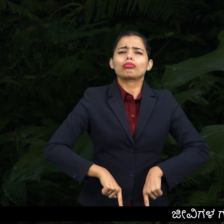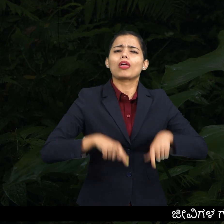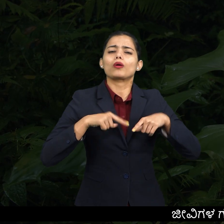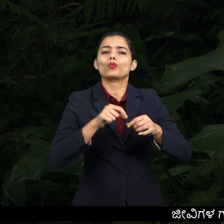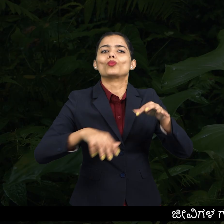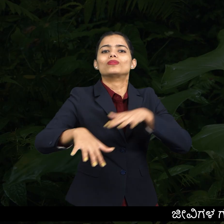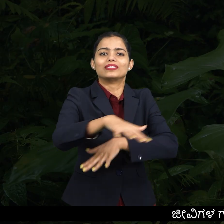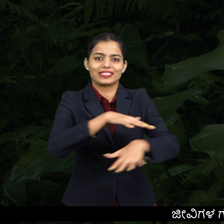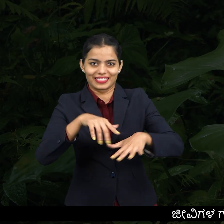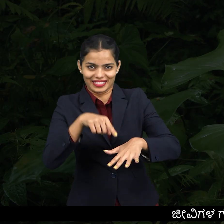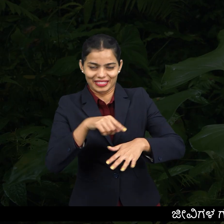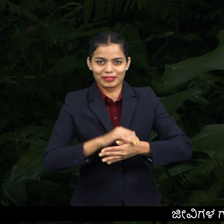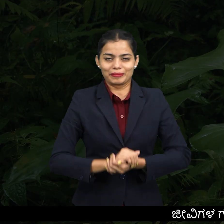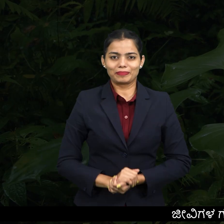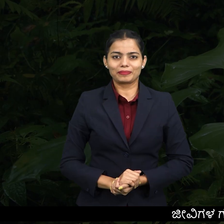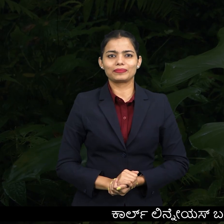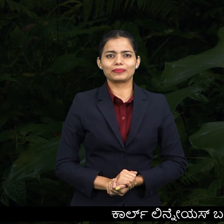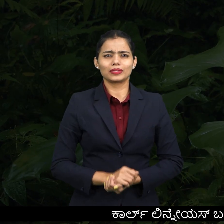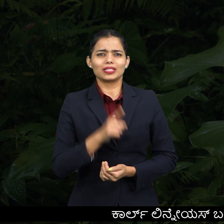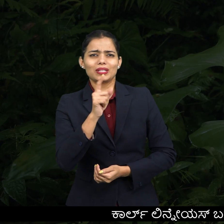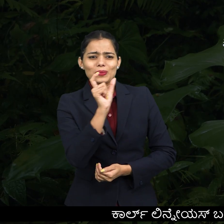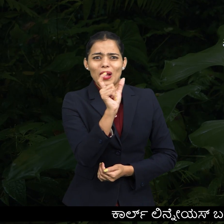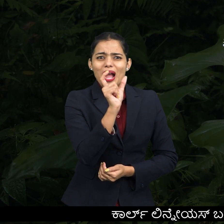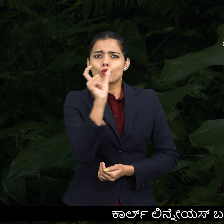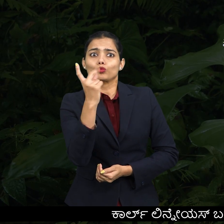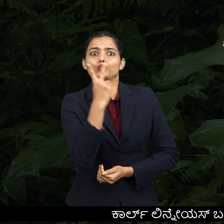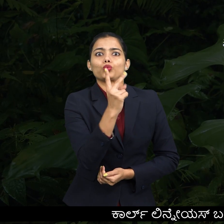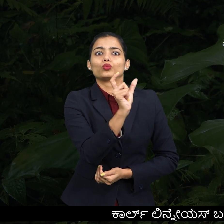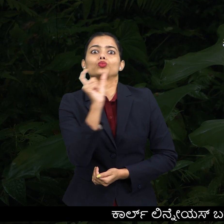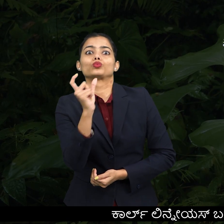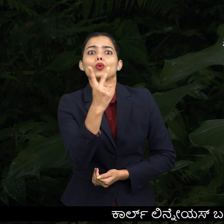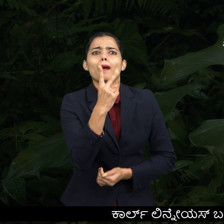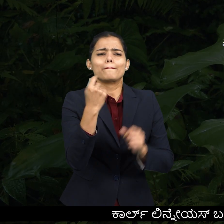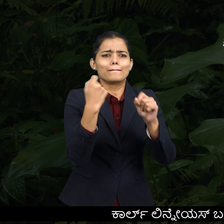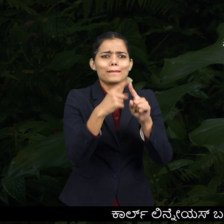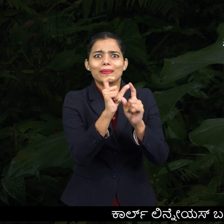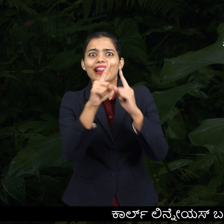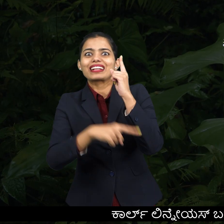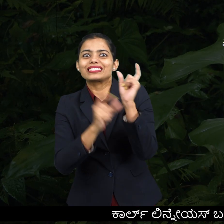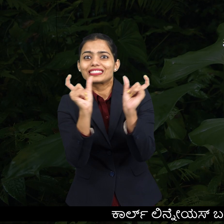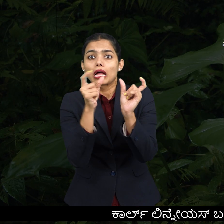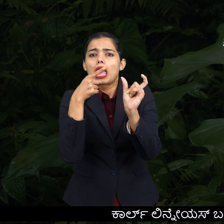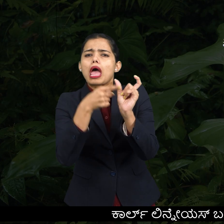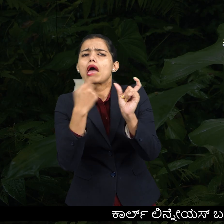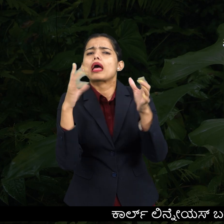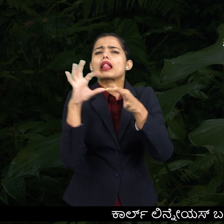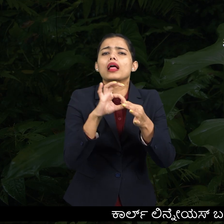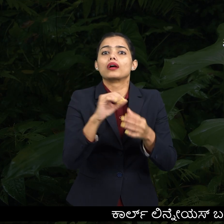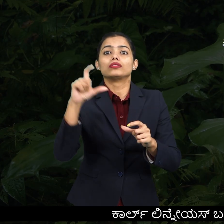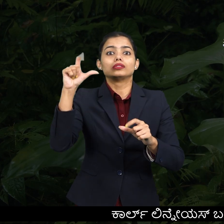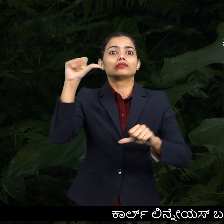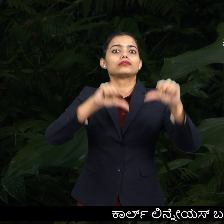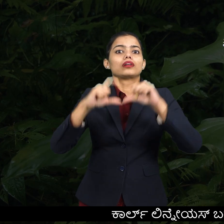ನಾಲ್ಕನೆಯದಾಗಿ, ಜೀವಿಗಳ ಗುಣಲಕ್ಷಣಗಳು. ಐದನೆಯದಾಗಿ, ಕಾರ್ಲೇನಿಯಸ್ ಬರೆದ ದ್ವಿನಾಮ